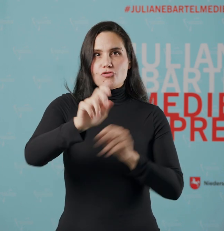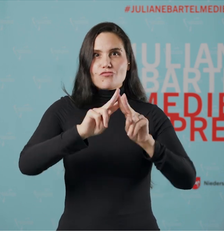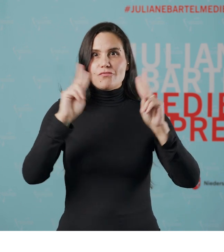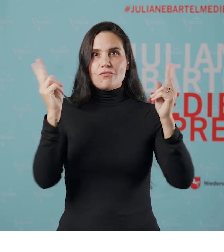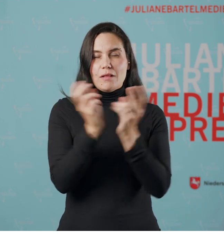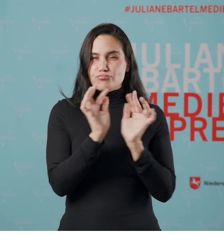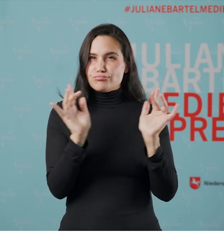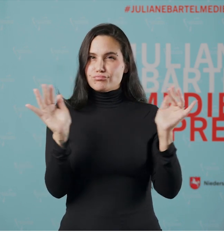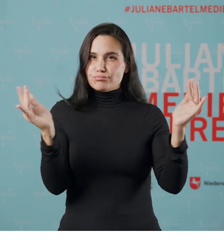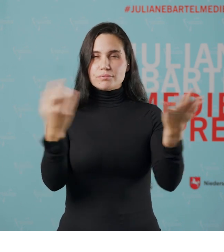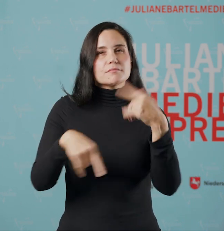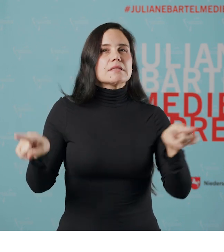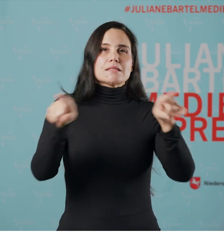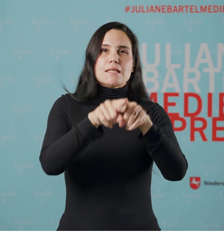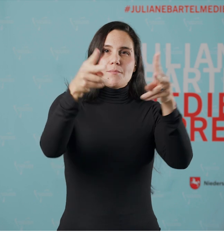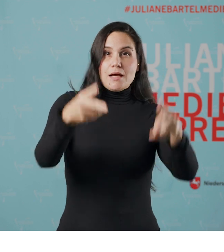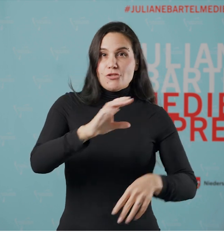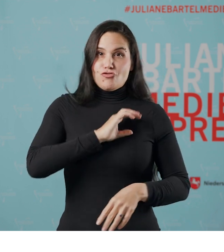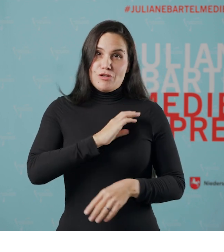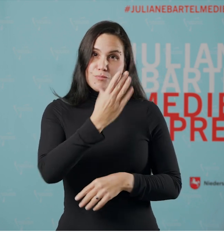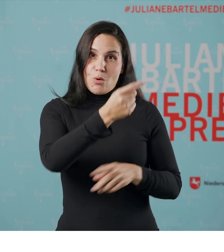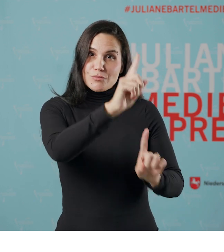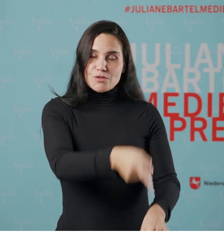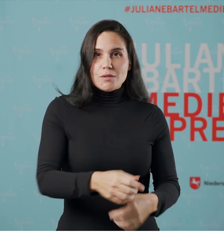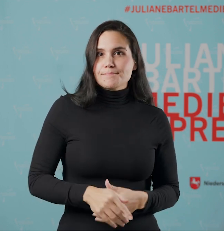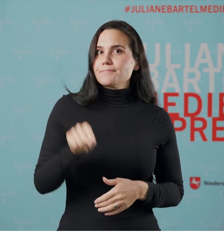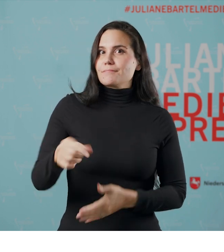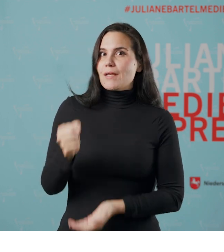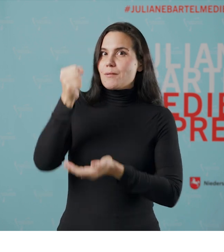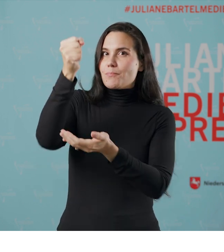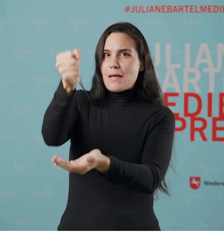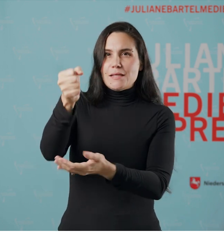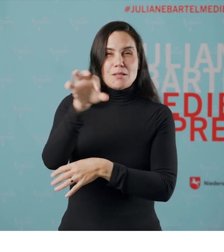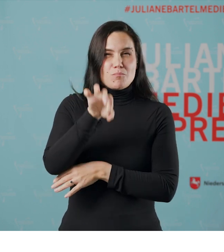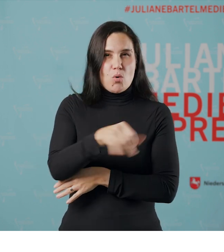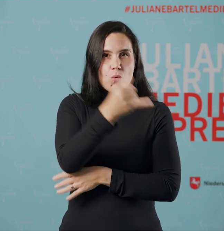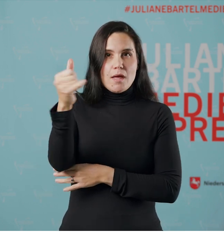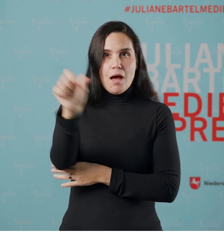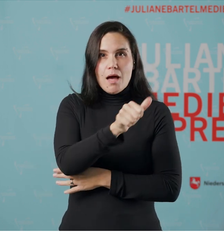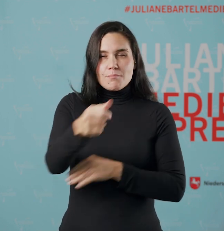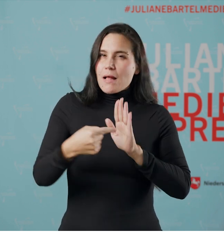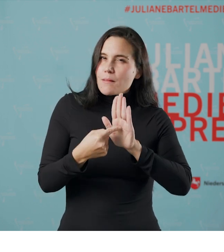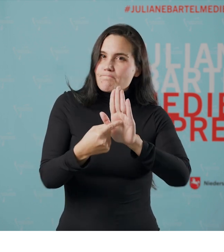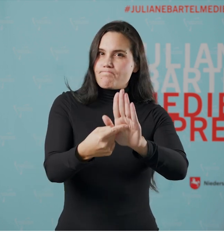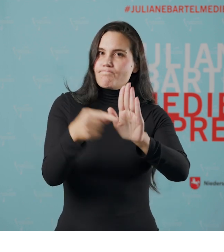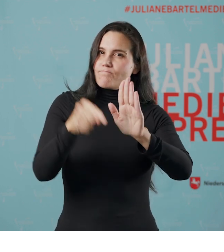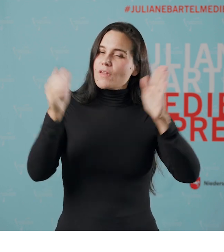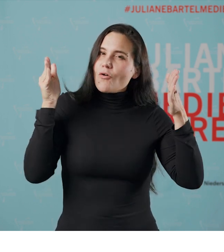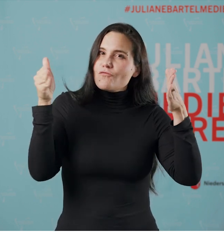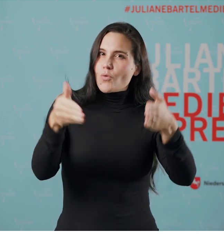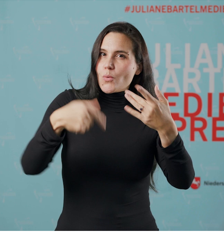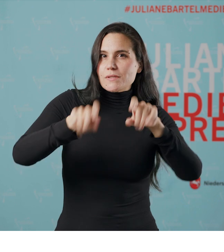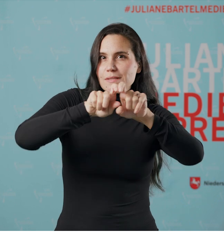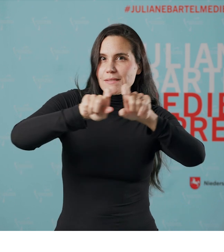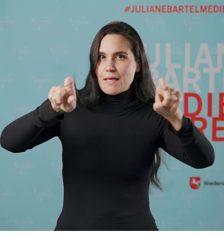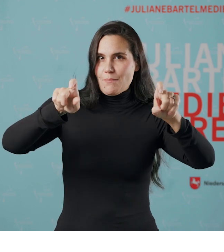weltweit die gleichen Rechte und Chancen haben. Der Juliane-Bartel-Preis lenkt einmal pro Jahr den Fokus